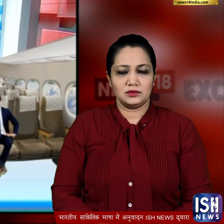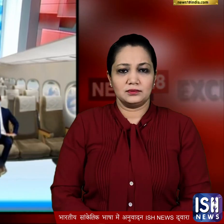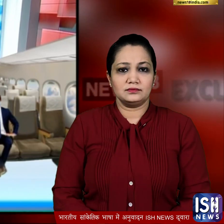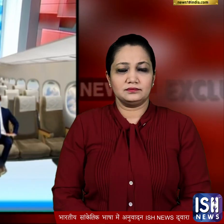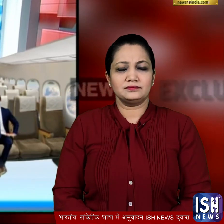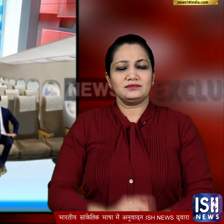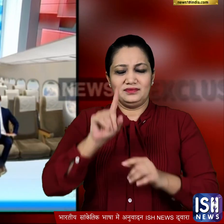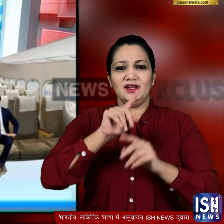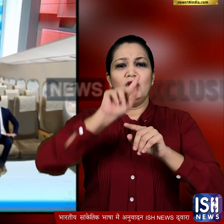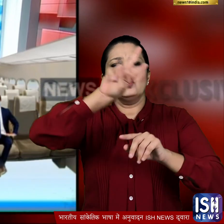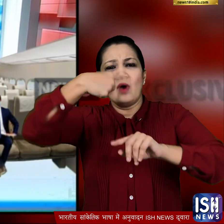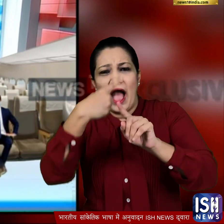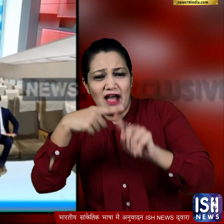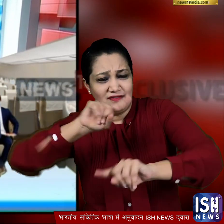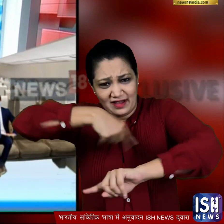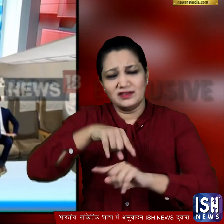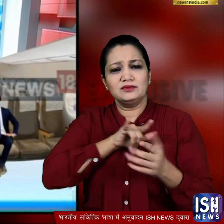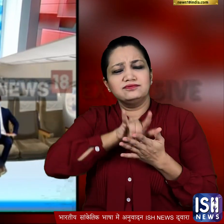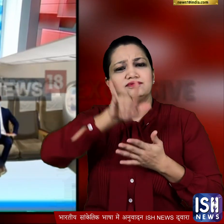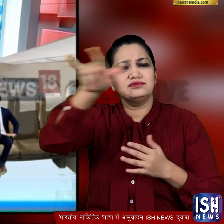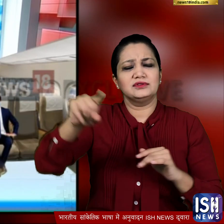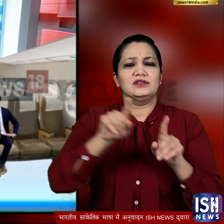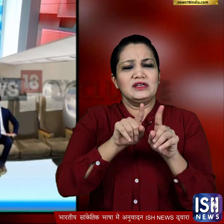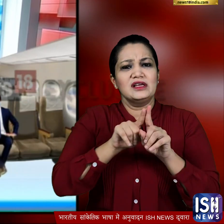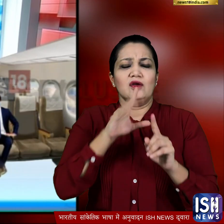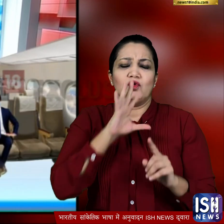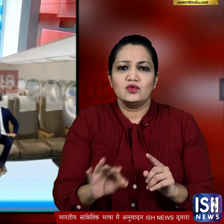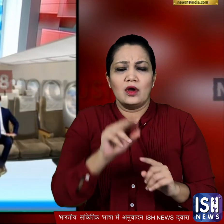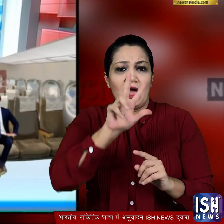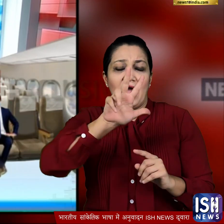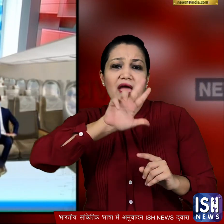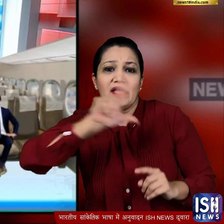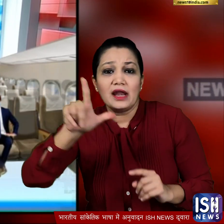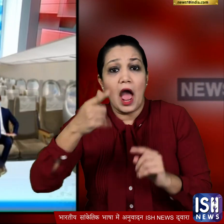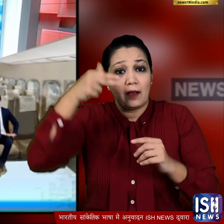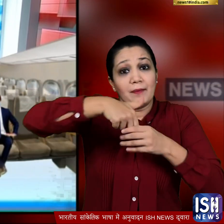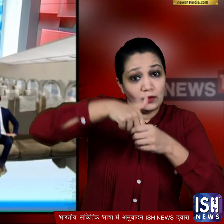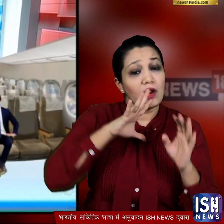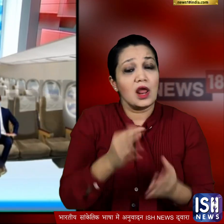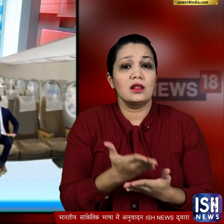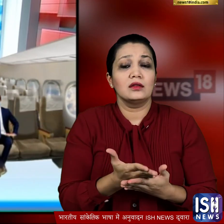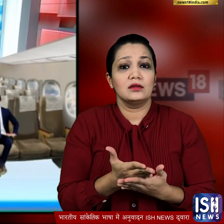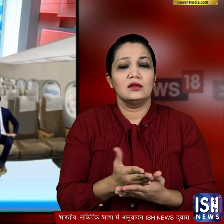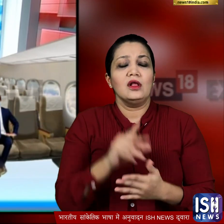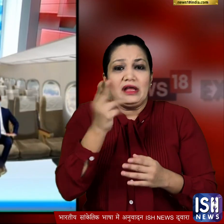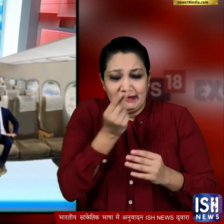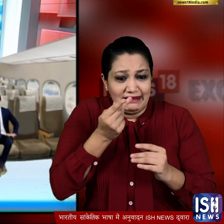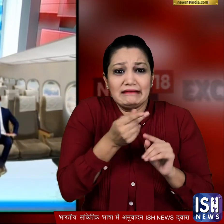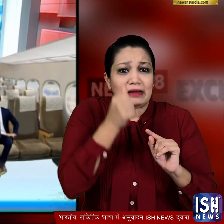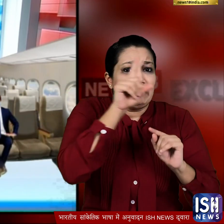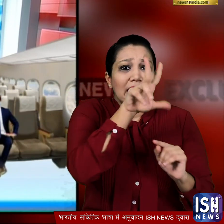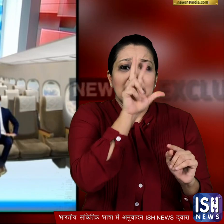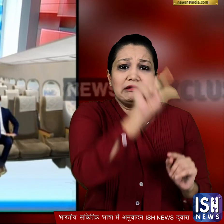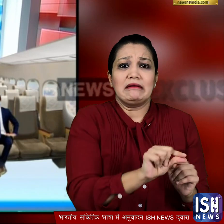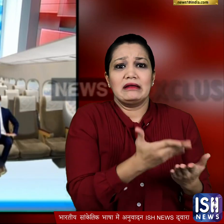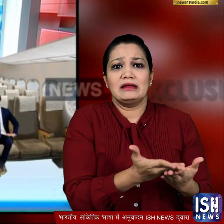थी। इस 2.5 घंटे की फ्लाइट के लिए बोइंग विमान में करीब 8 लाख रुपए का ईंधन लगता है, जो कि एक टिकट की कीमत